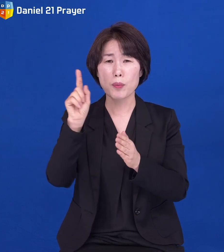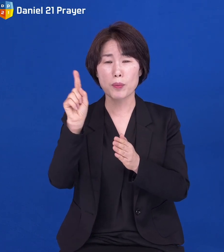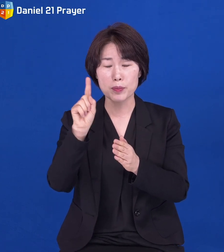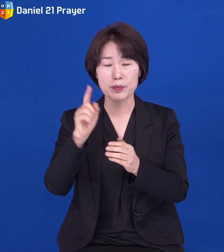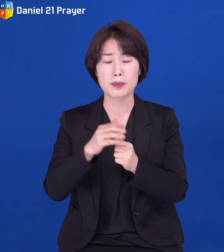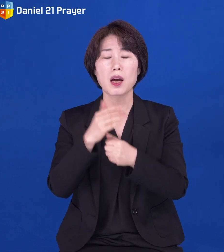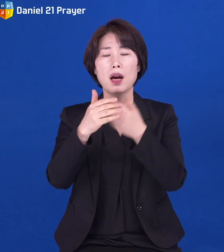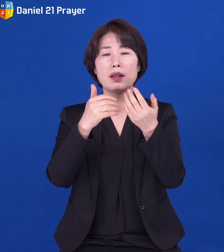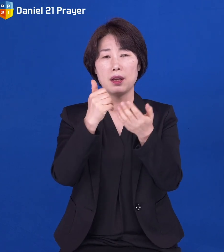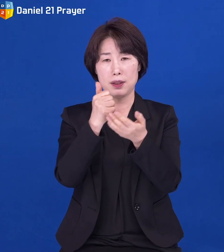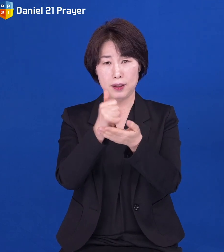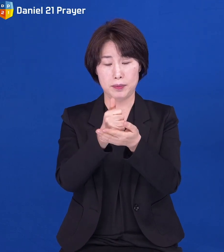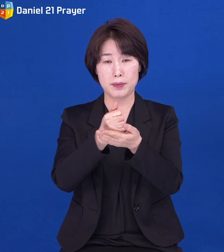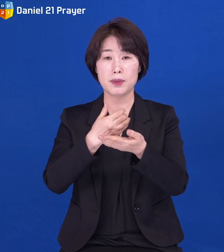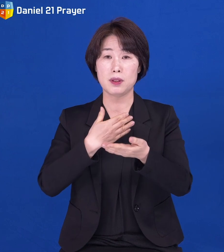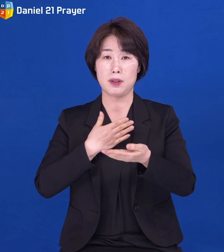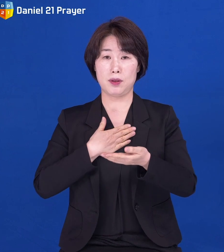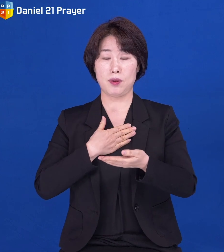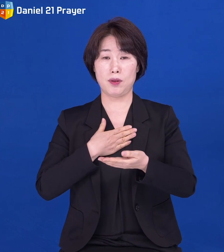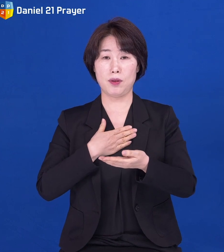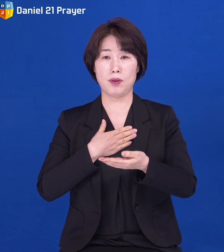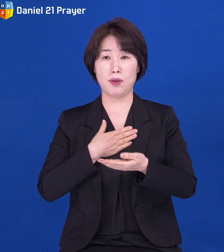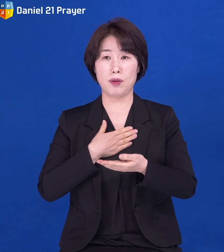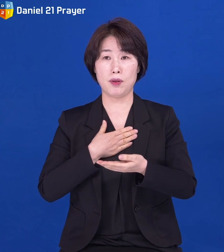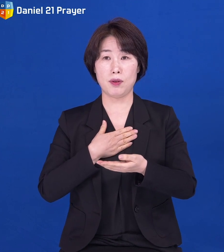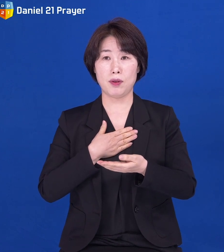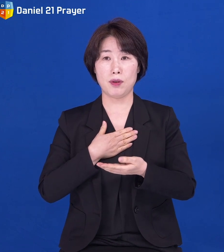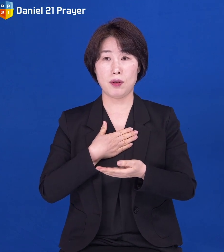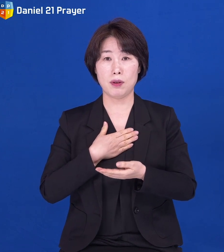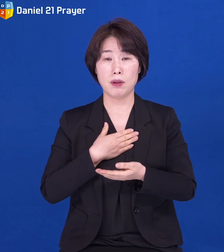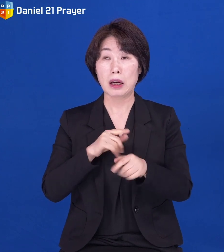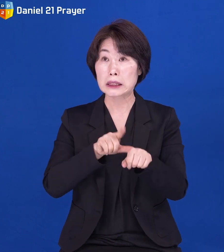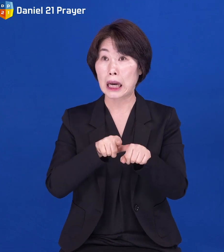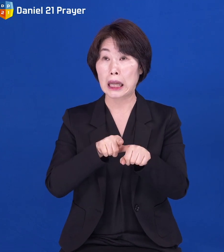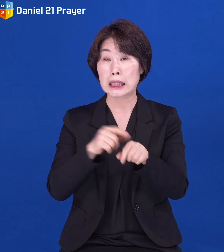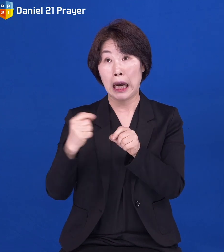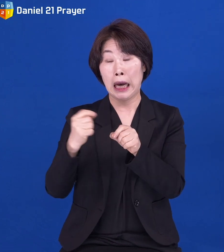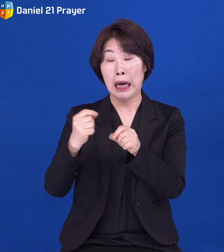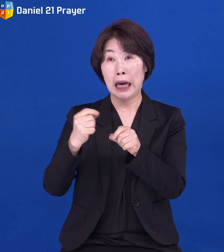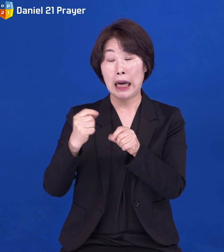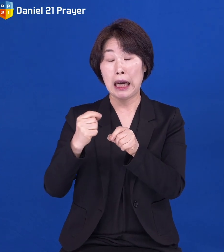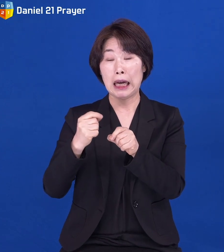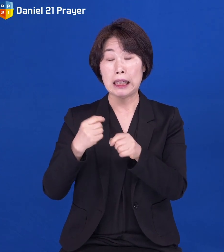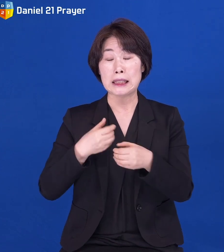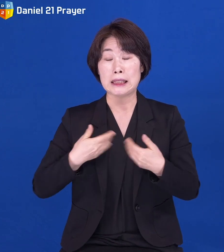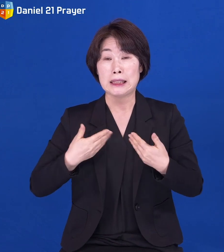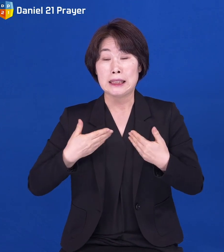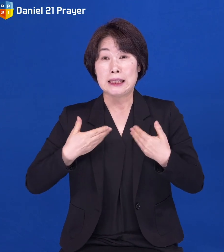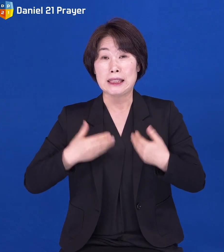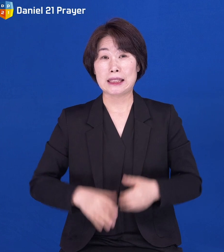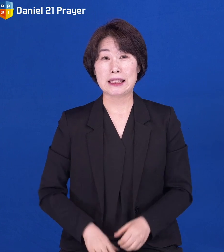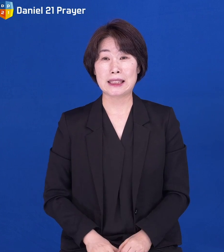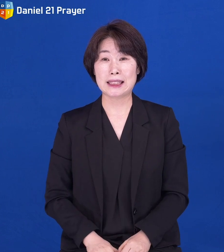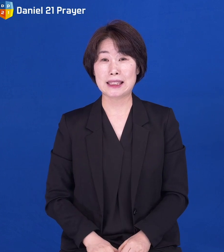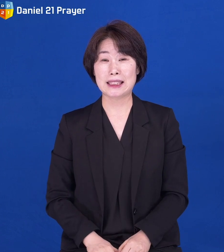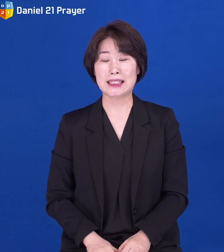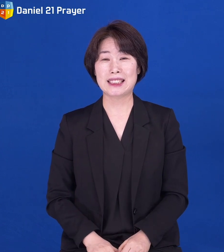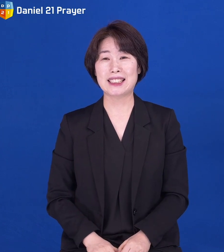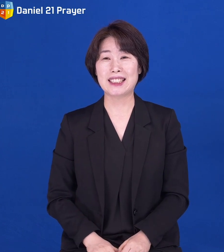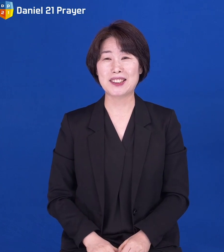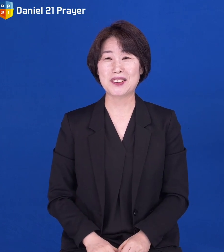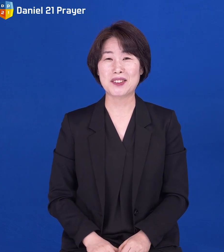하나님, 제가 시간이 벌써 9시 15분이네. 더 하셔도 되는. 네. 하나님 제가